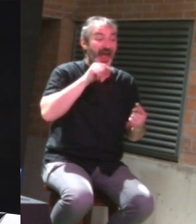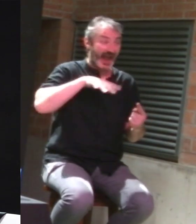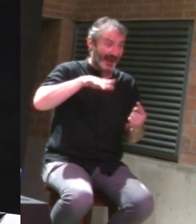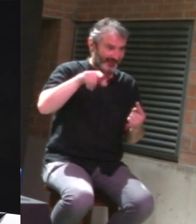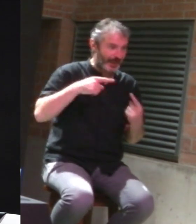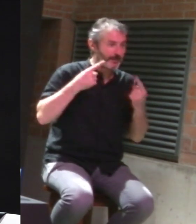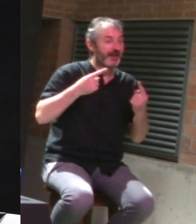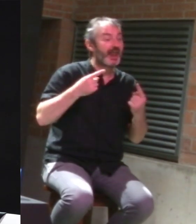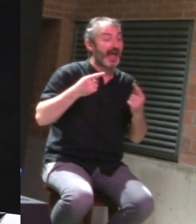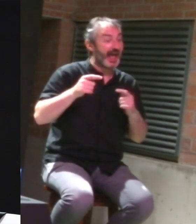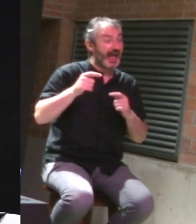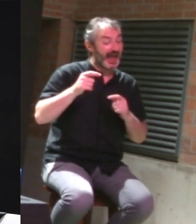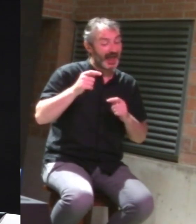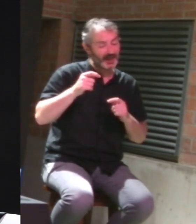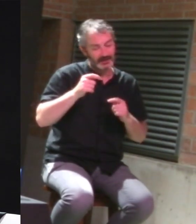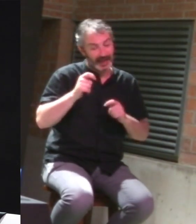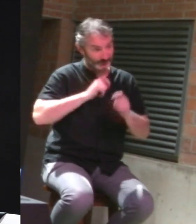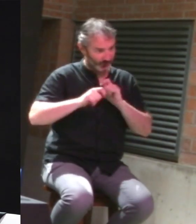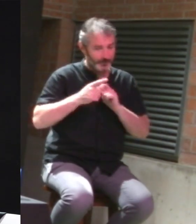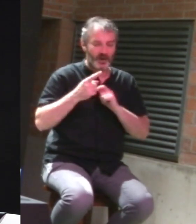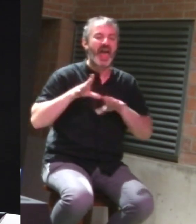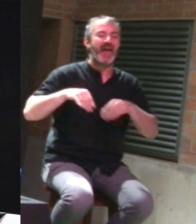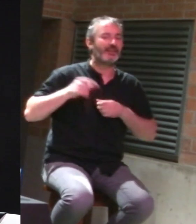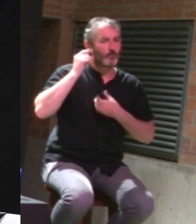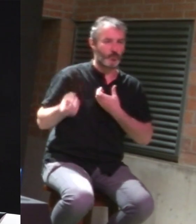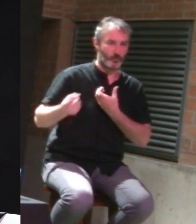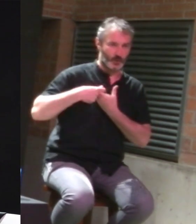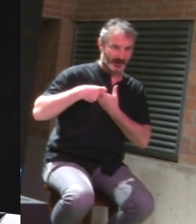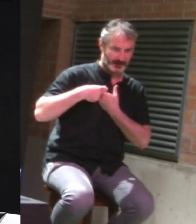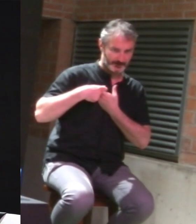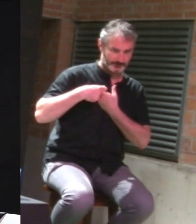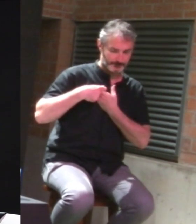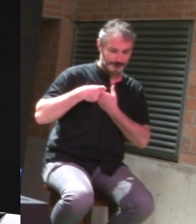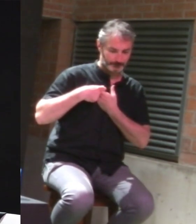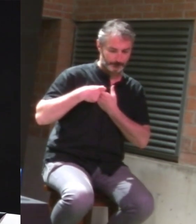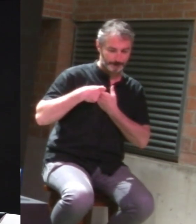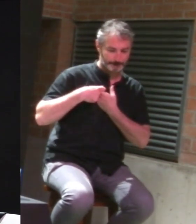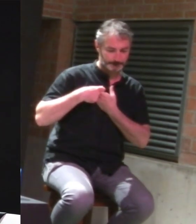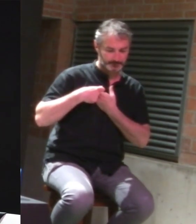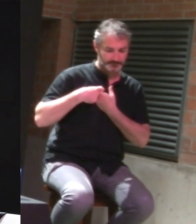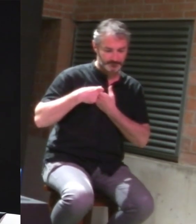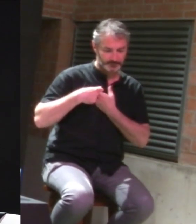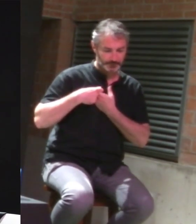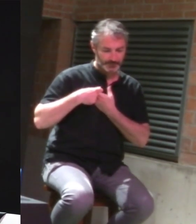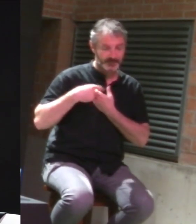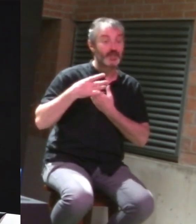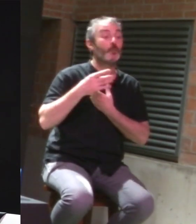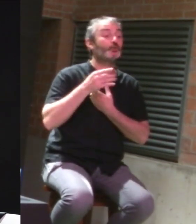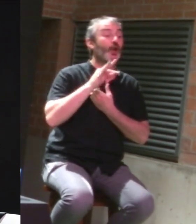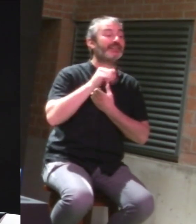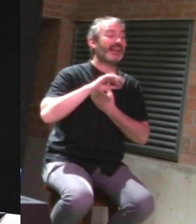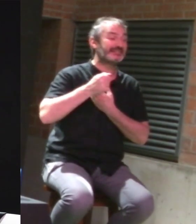Gràcia, que va acceptar, no la Teresa Claramunt, perquè no hem trobat evidències de que fos maçona enlloc, però sí moltes amigues de la